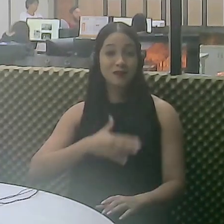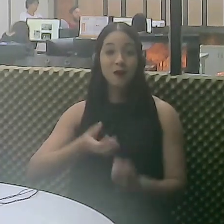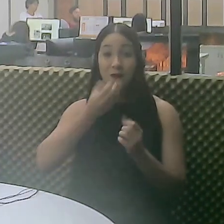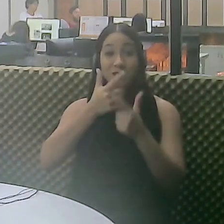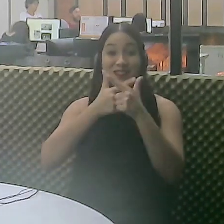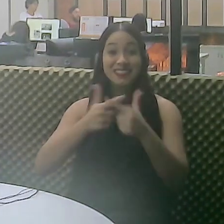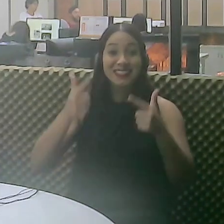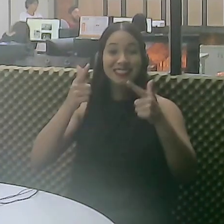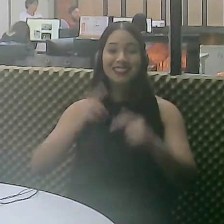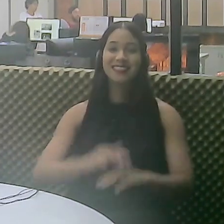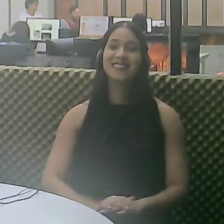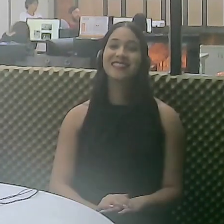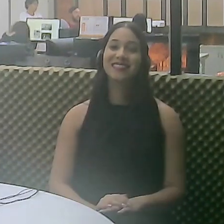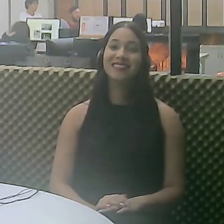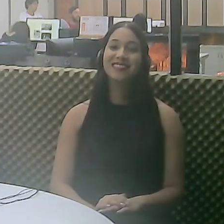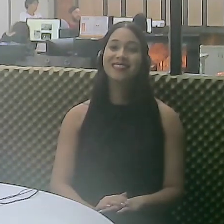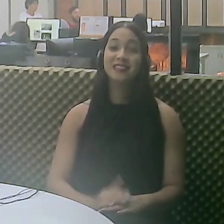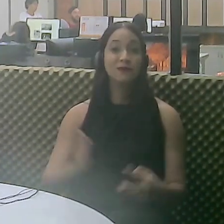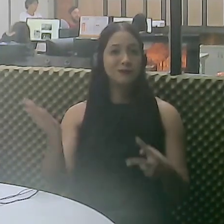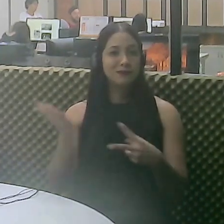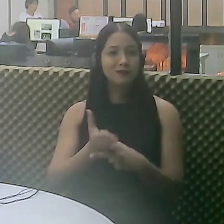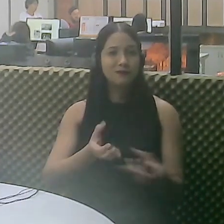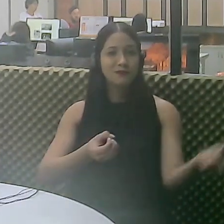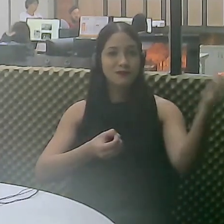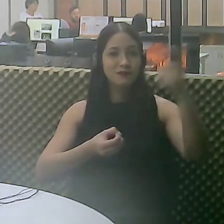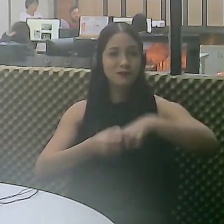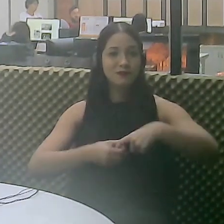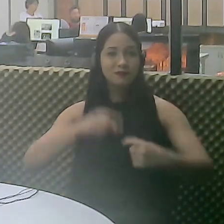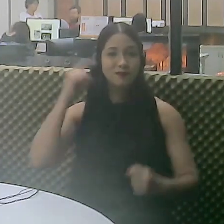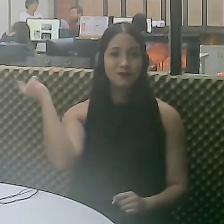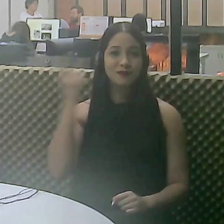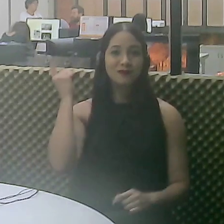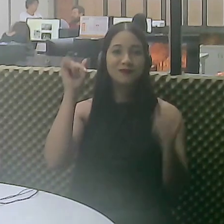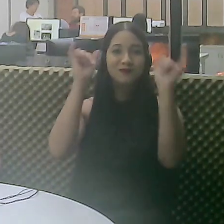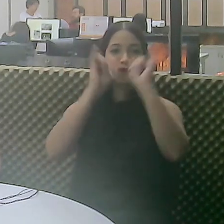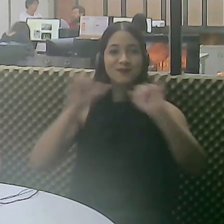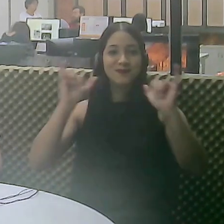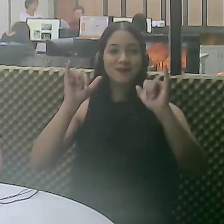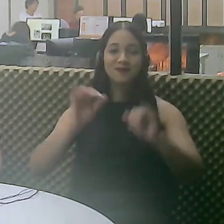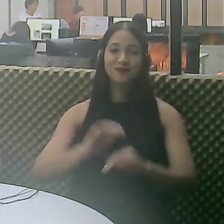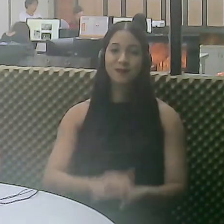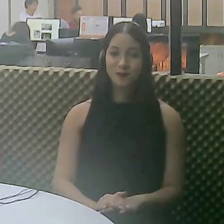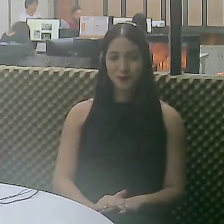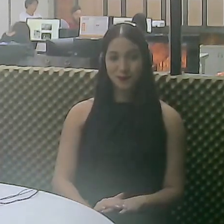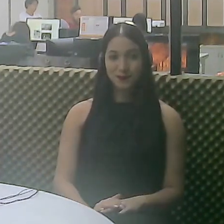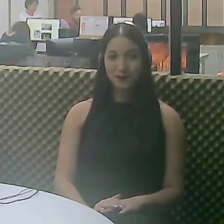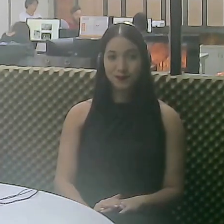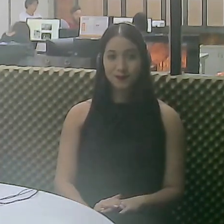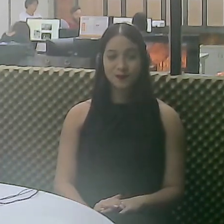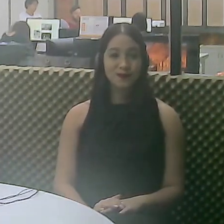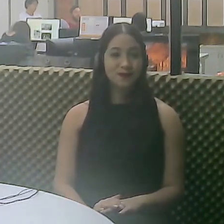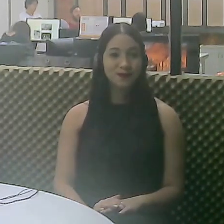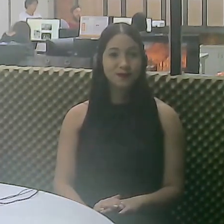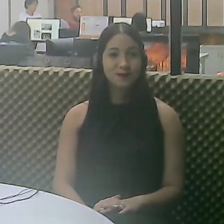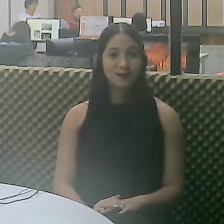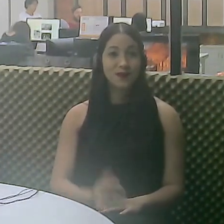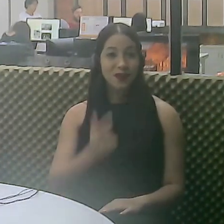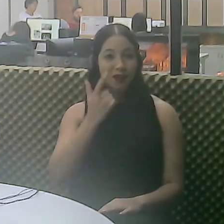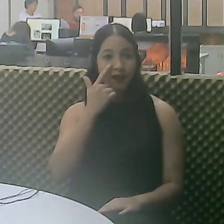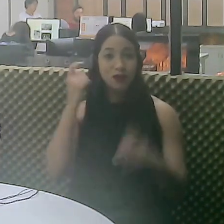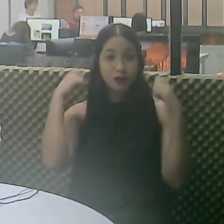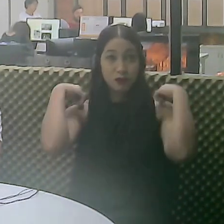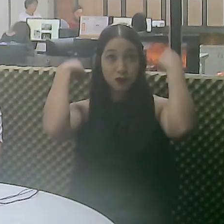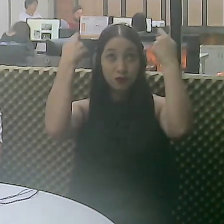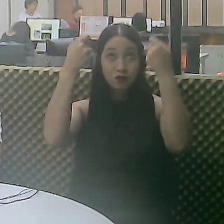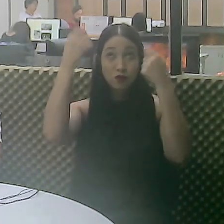Boa sorte! Vamos agora para um rápido intervalo, já já voltamos com o Giro de Notícias. Essa é a capa de